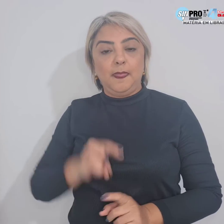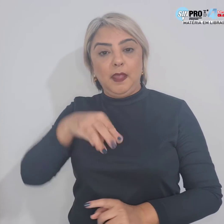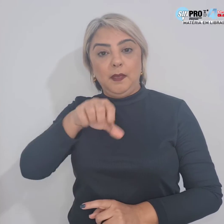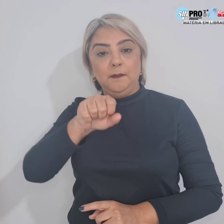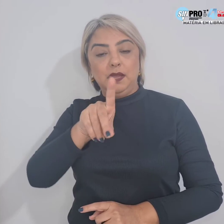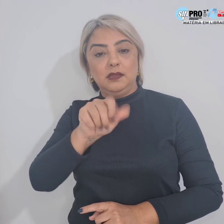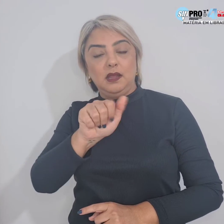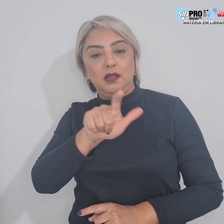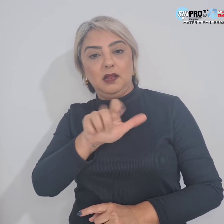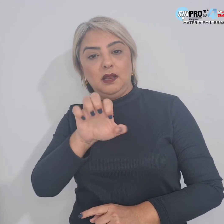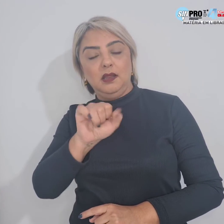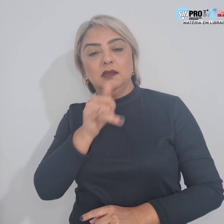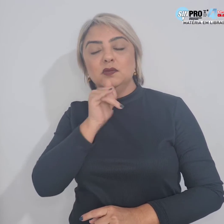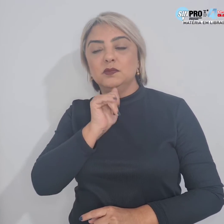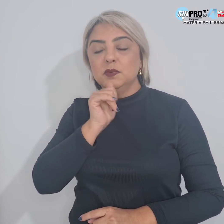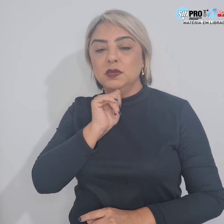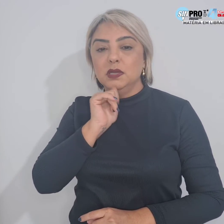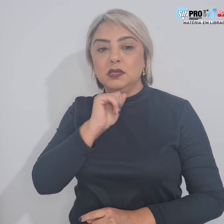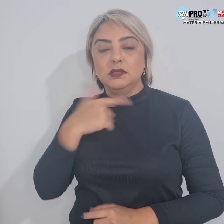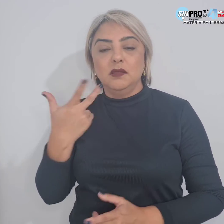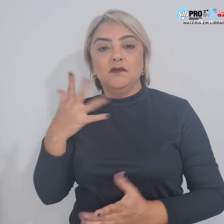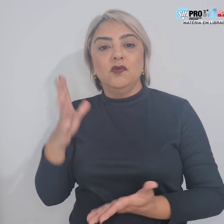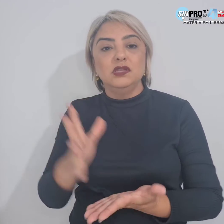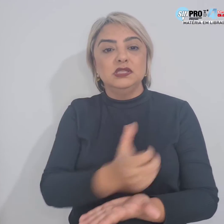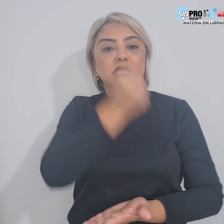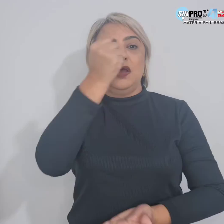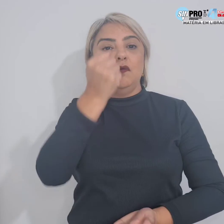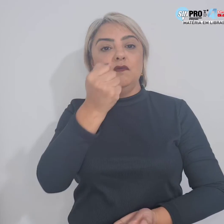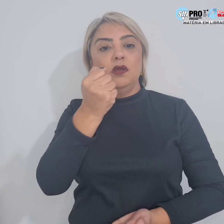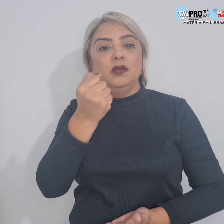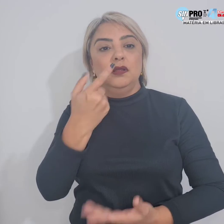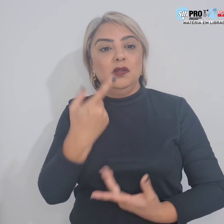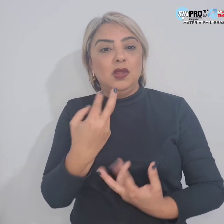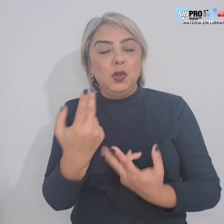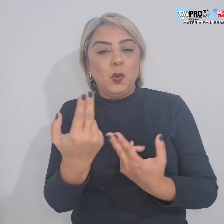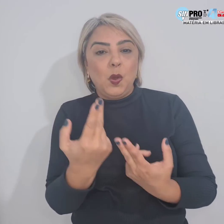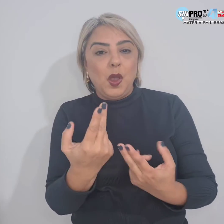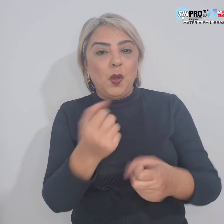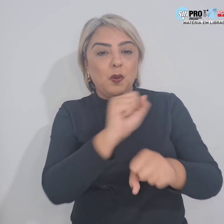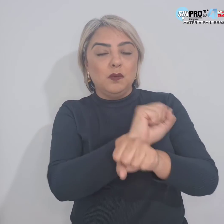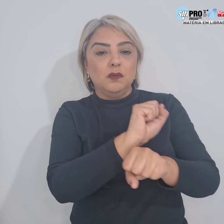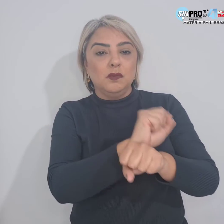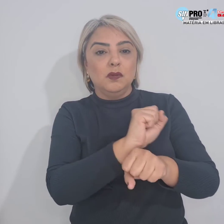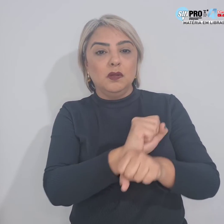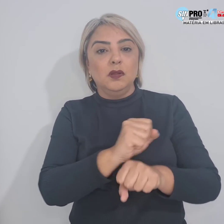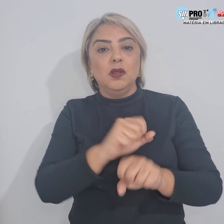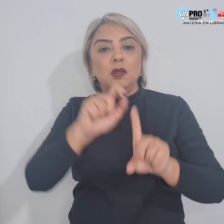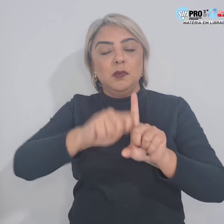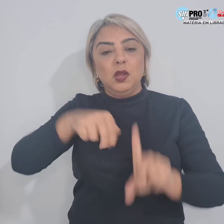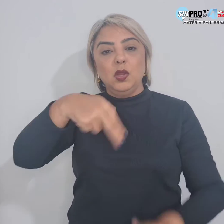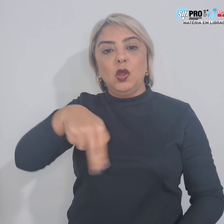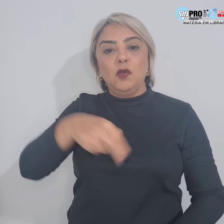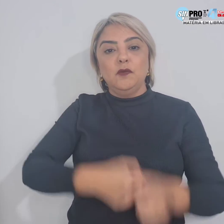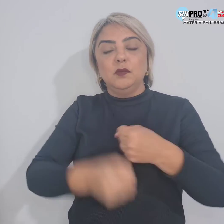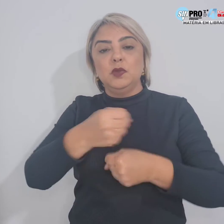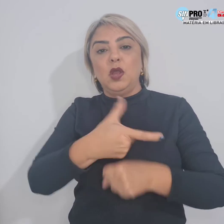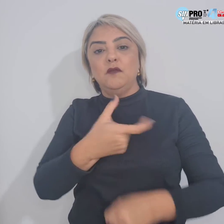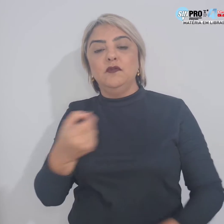Madalena Giordano, por exemplo, foi resgatada em uma situação como essa em novembro do ano passado, em Minas